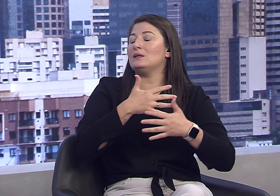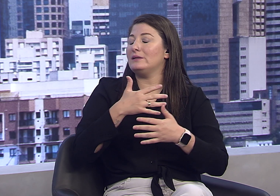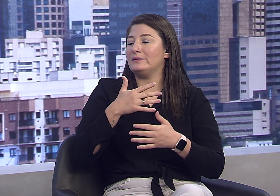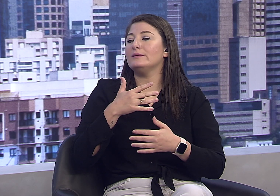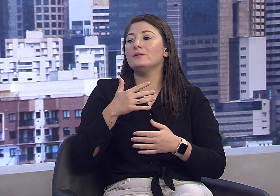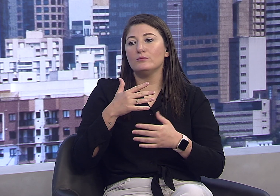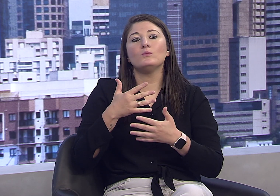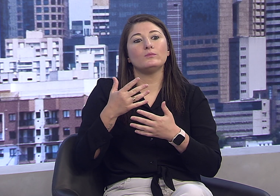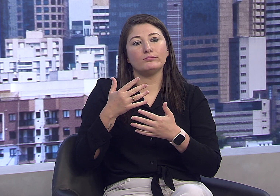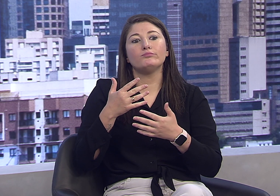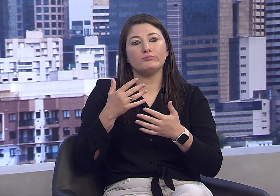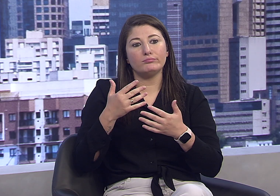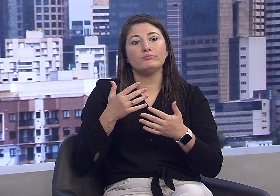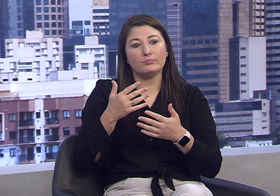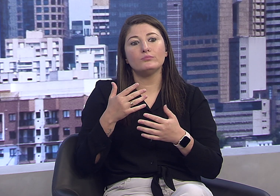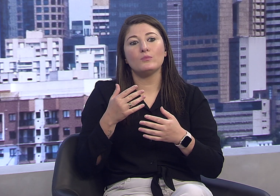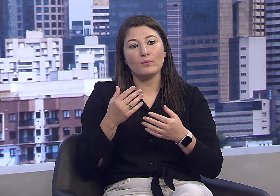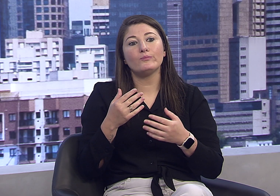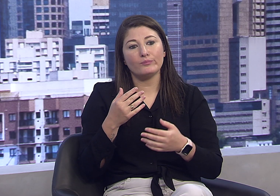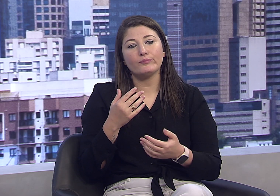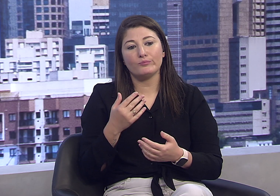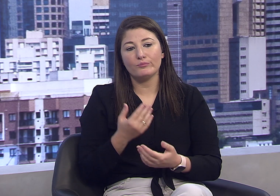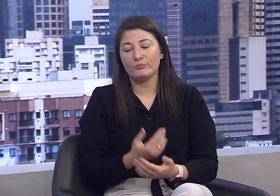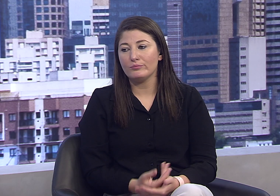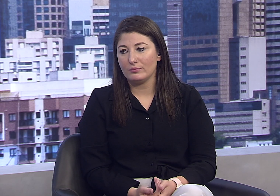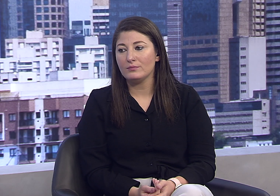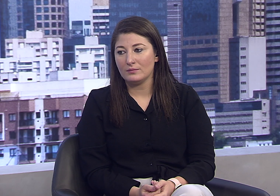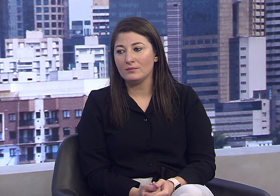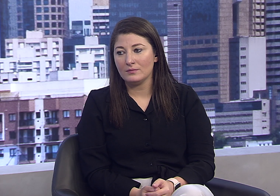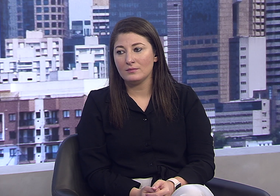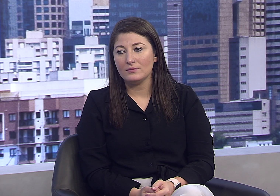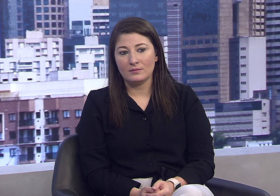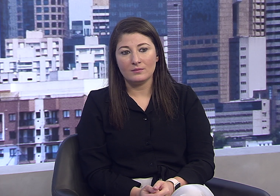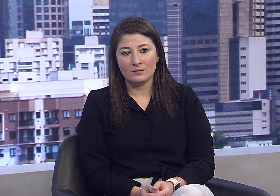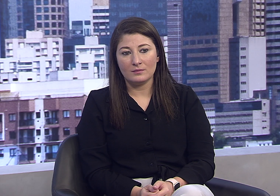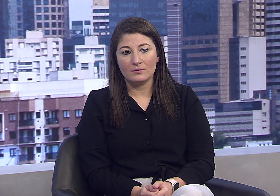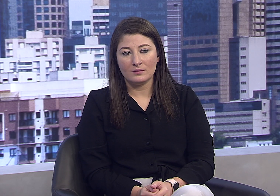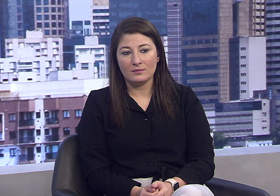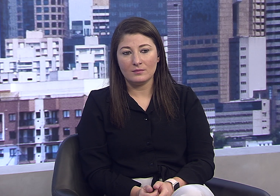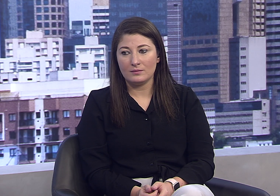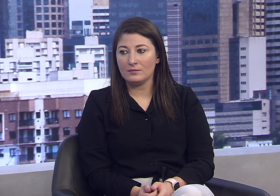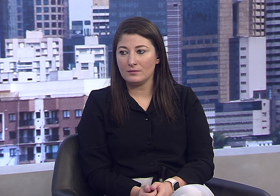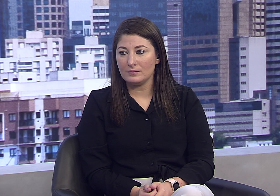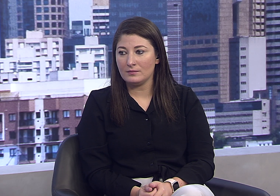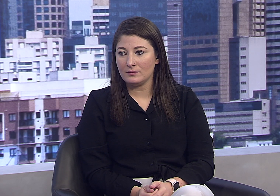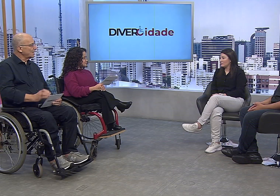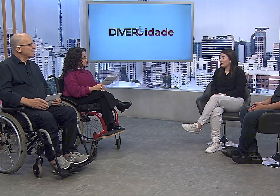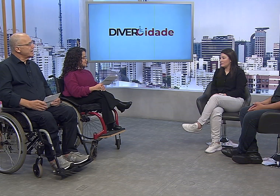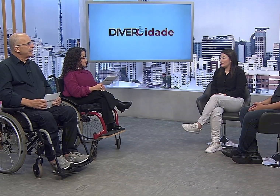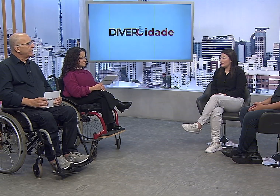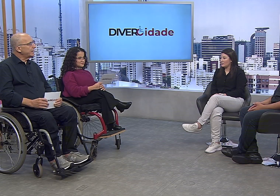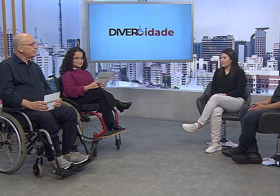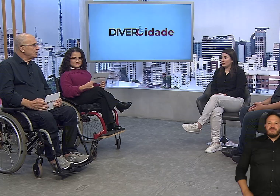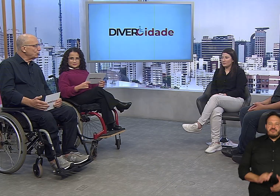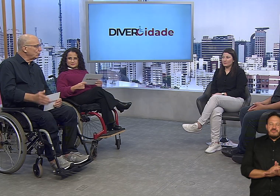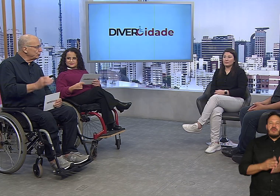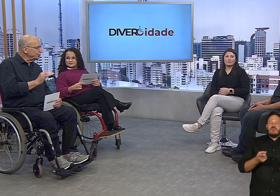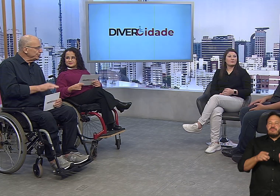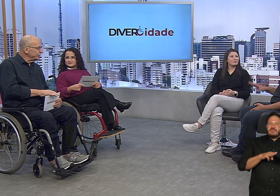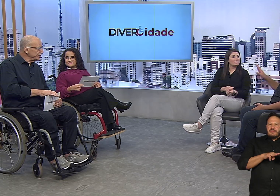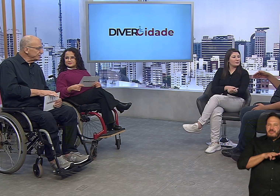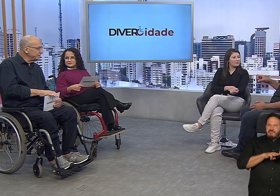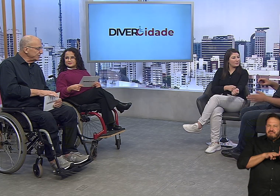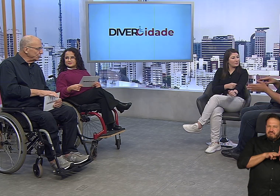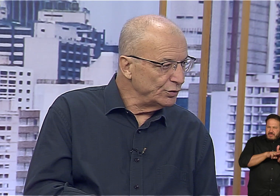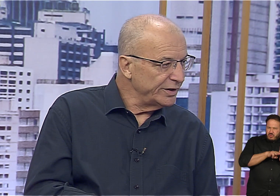de conteúdo. Então, essa responsabilidade do docente é grandiosa. A